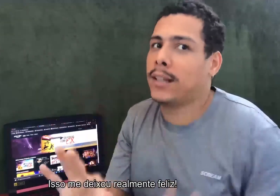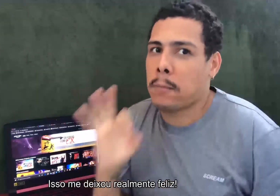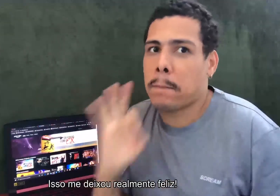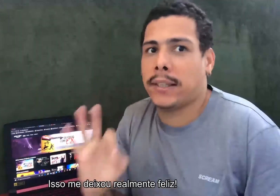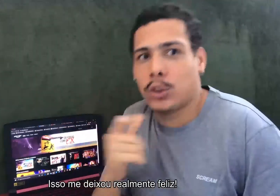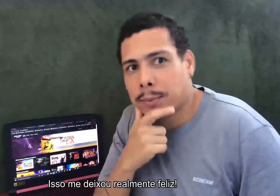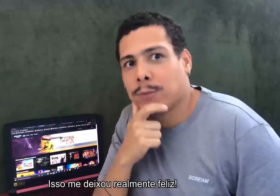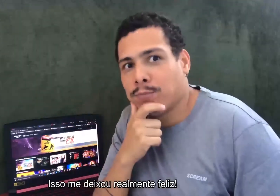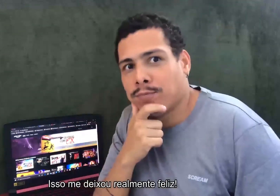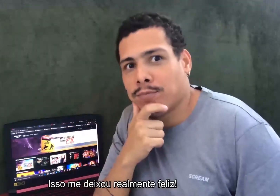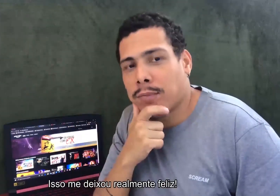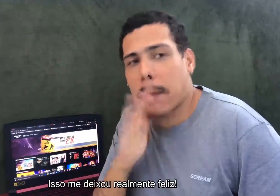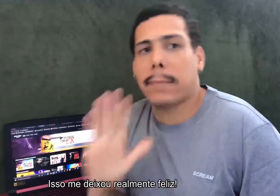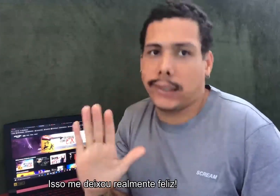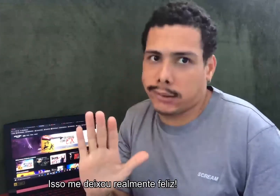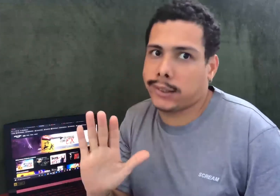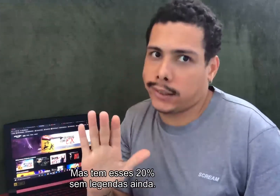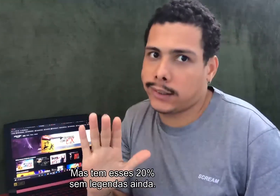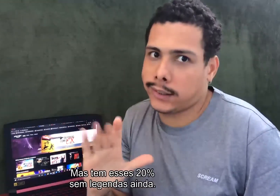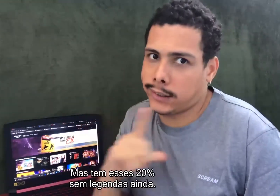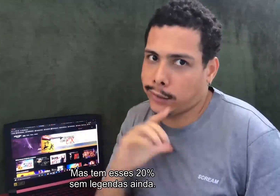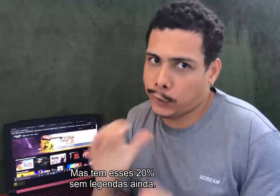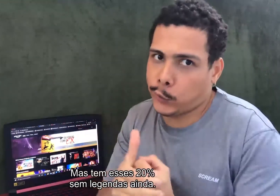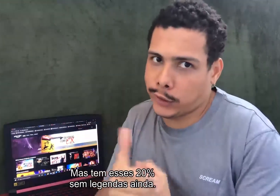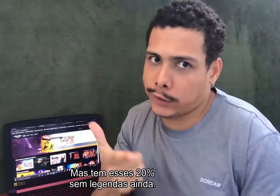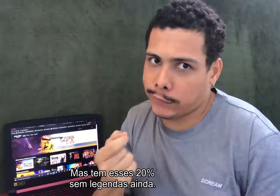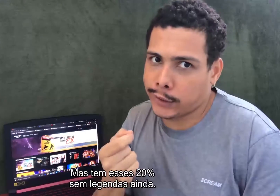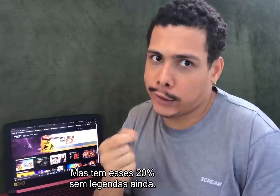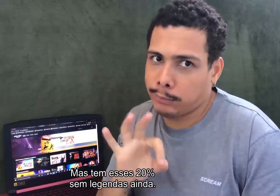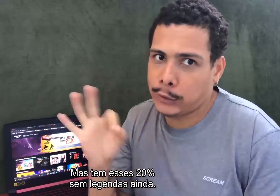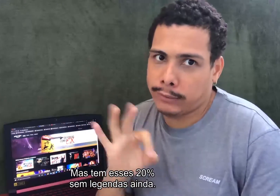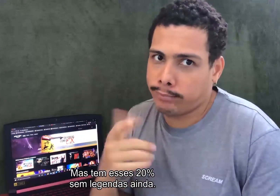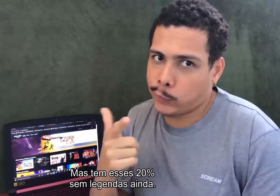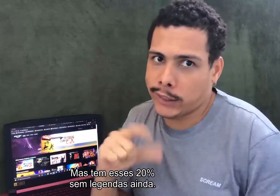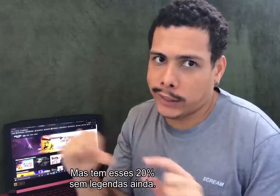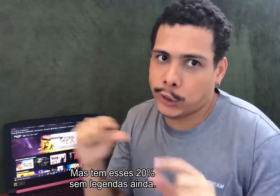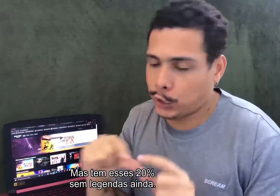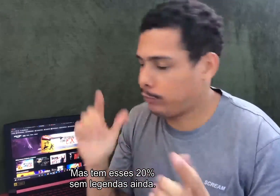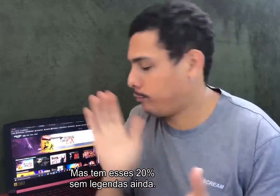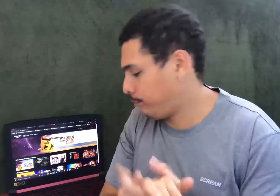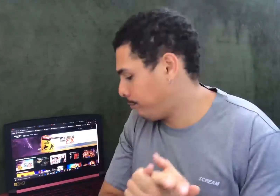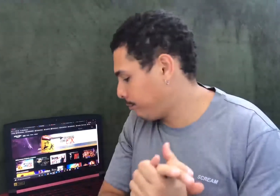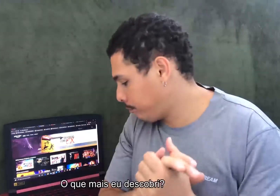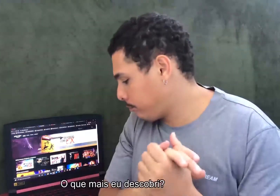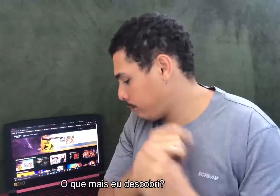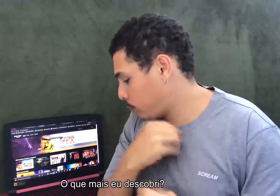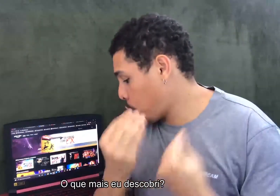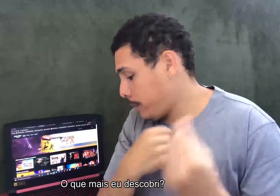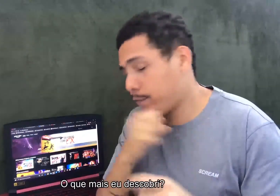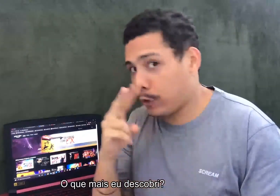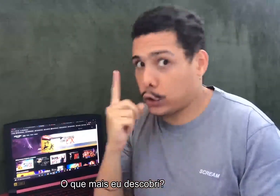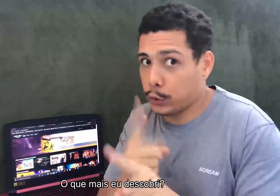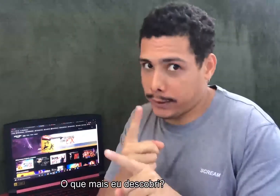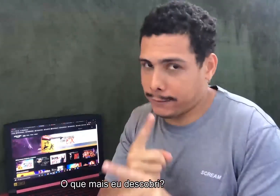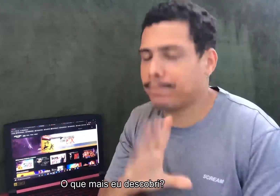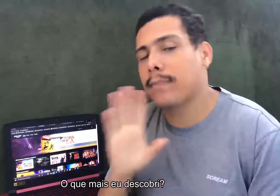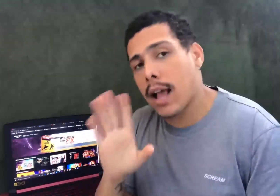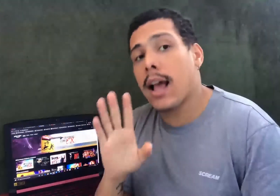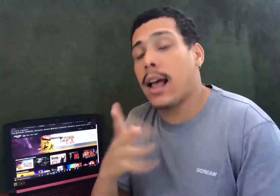Isso me deixou realmente feliz, mas tem esses 20% sem legenda ainda. O que mais eu descobri? Através